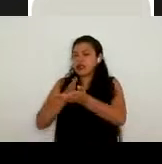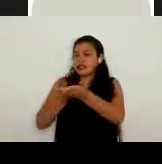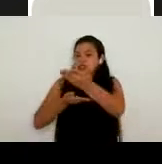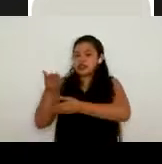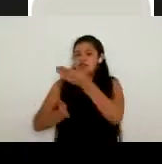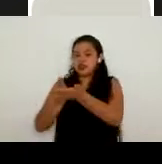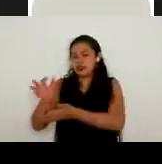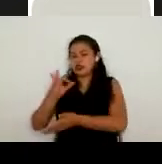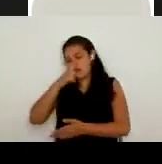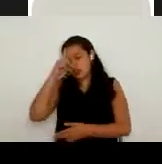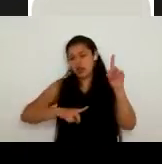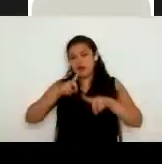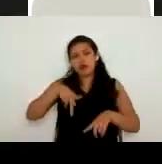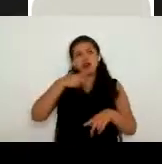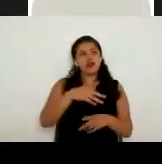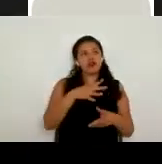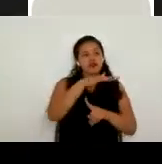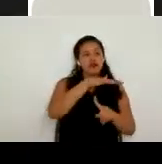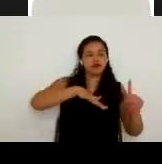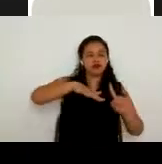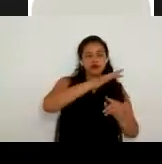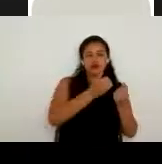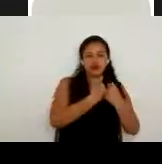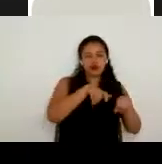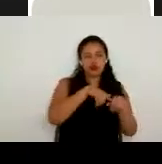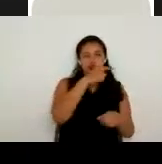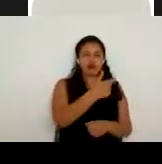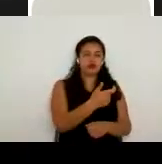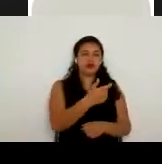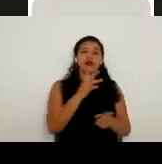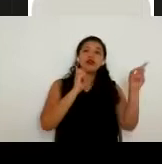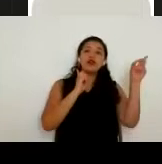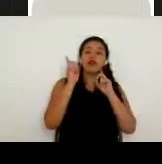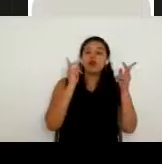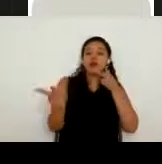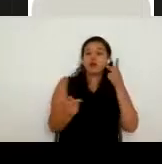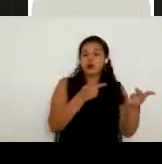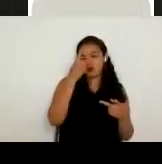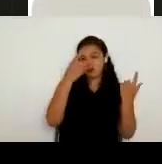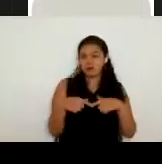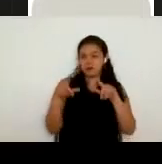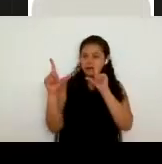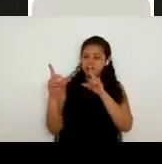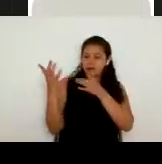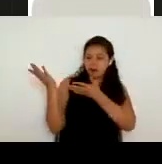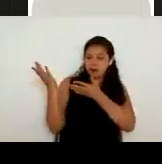que se les asignan dudas o preguntas de ésta de esta diapositiva